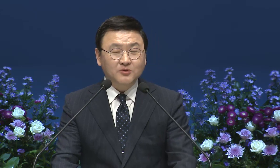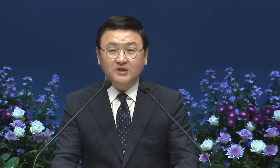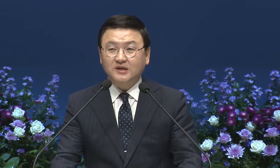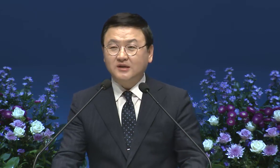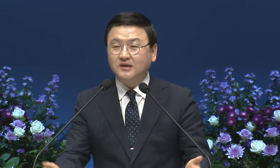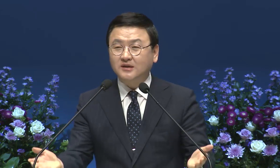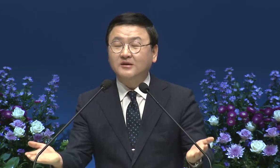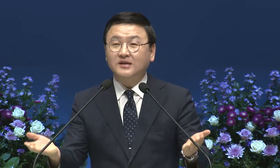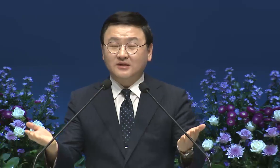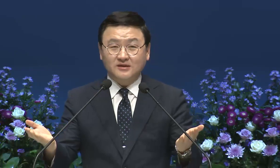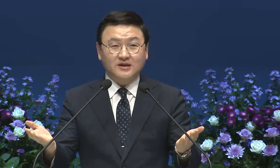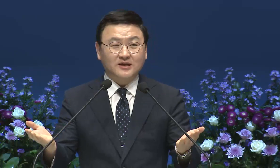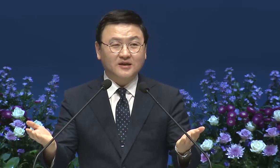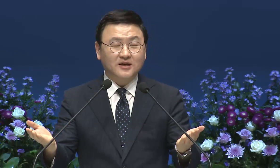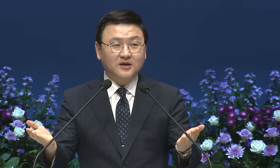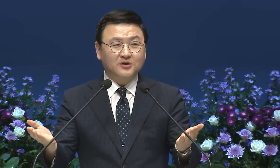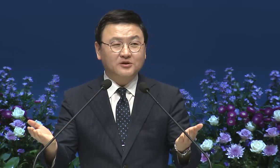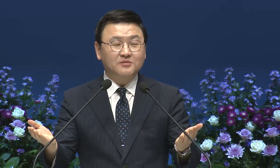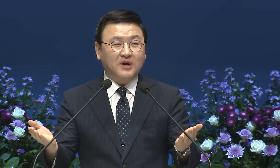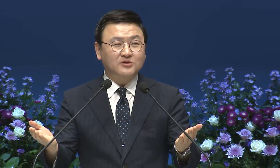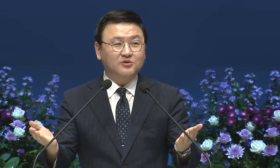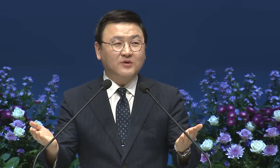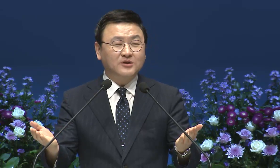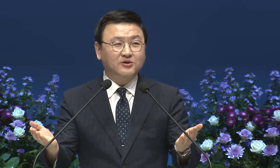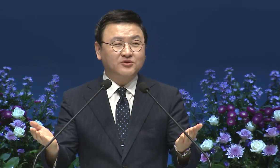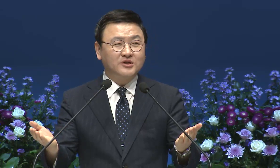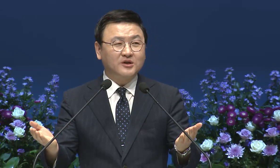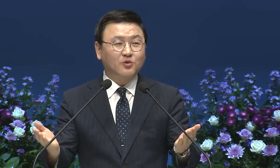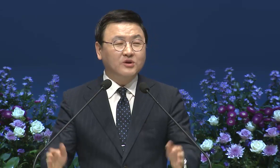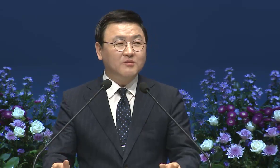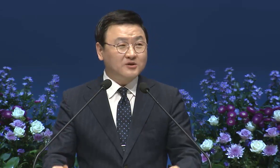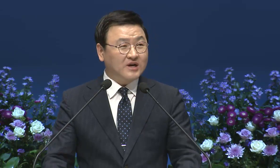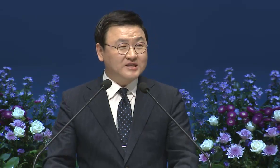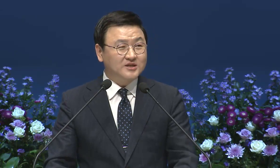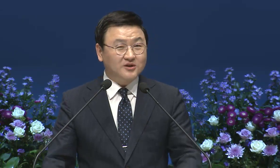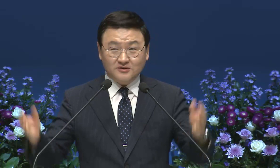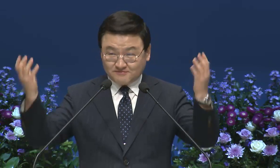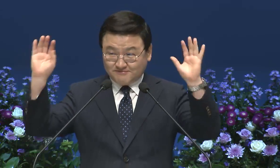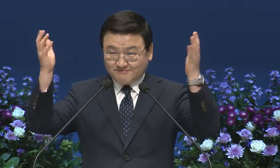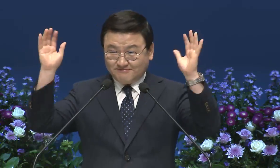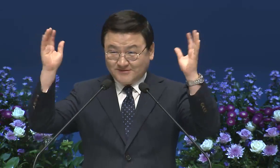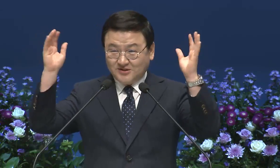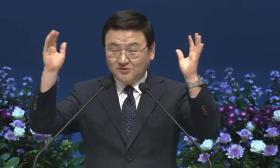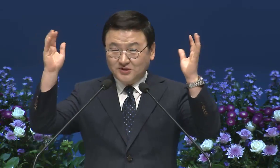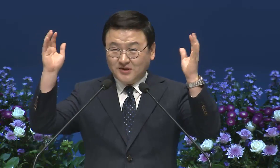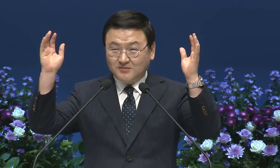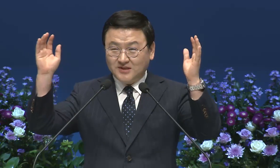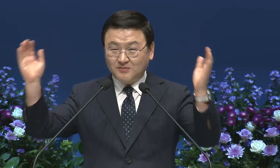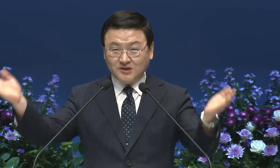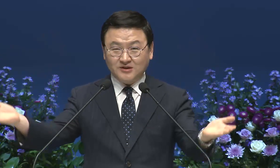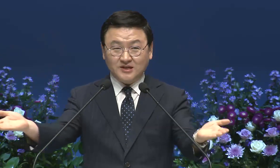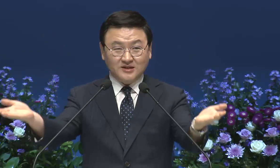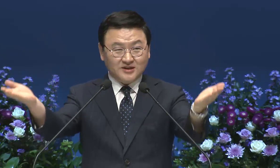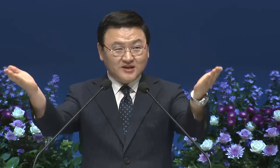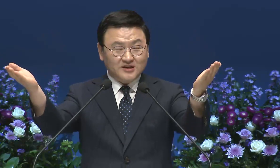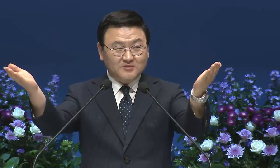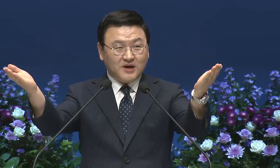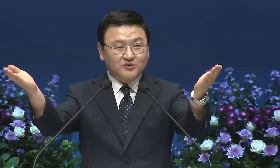우리 일어나실 때 이런 큰 박수로 환영해 주실 때 농인 박수 아시죠? 이렇게 해주시기 바랍니다. 한번 일어나실 때 큰 박수